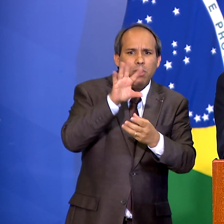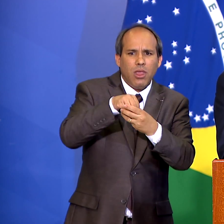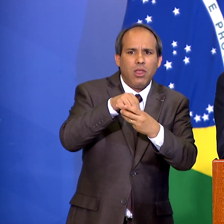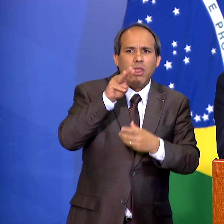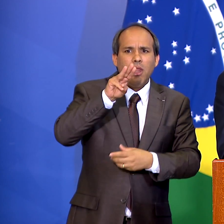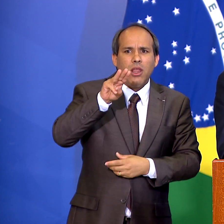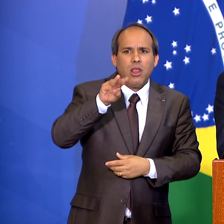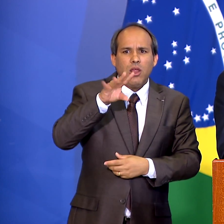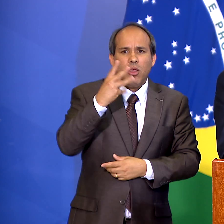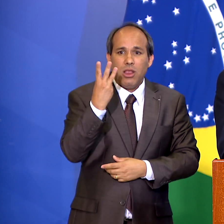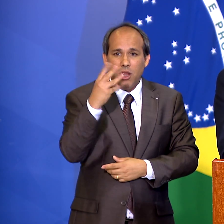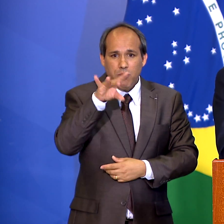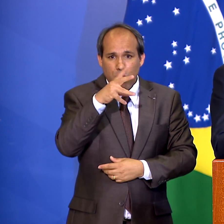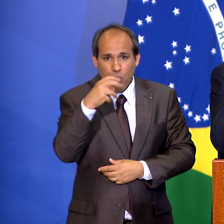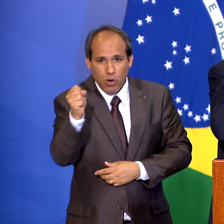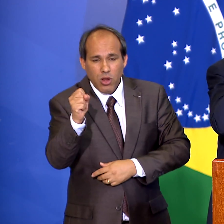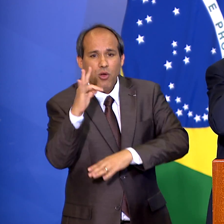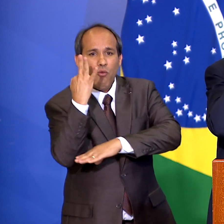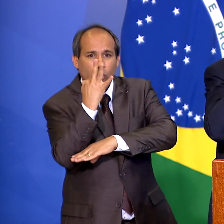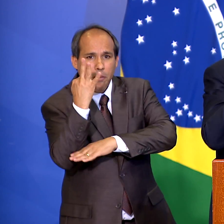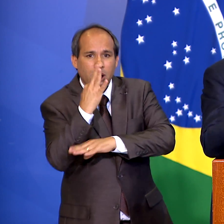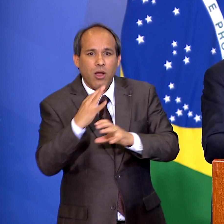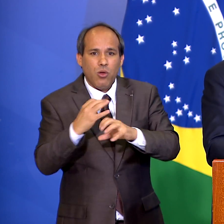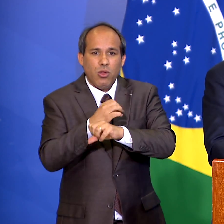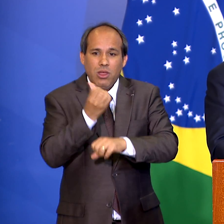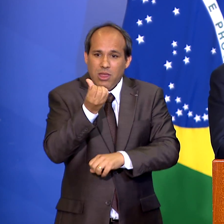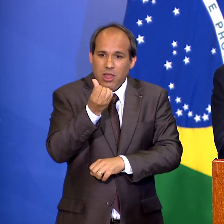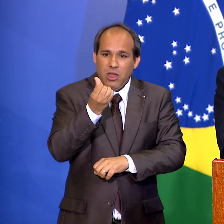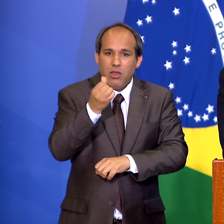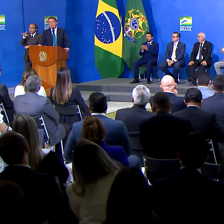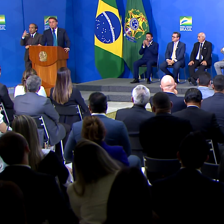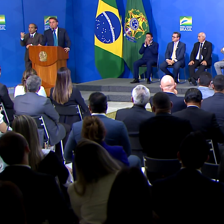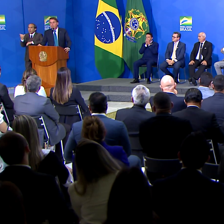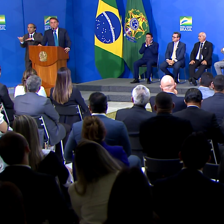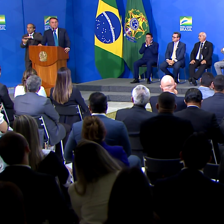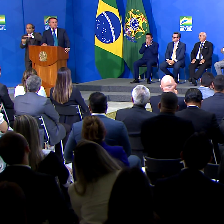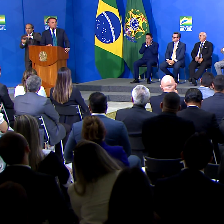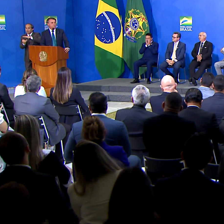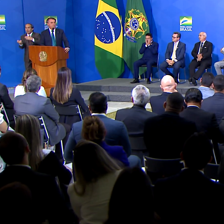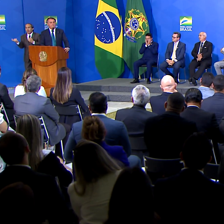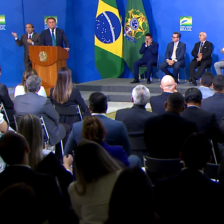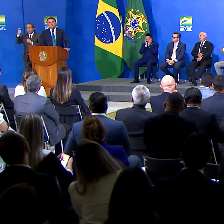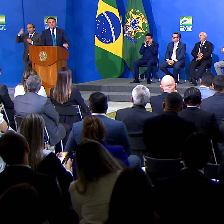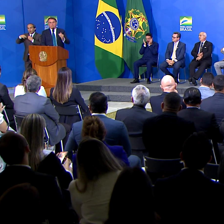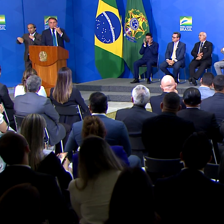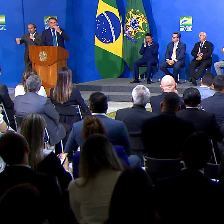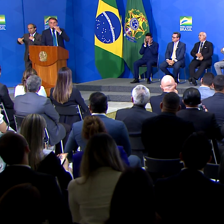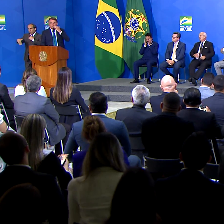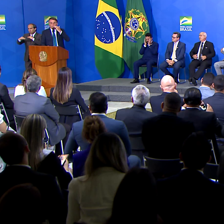3 milhões informais, sim. 6 milhões informais. Então, aqui. Está voltando à normalidade da economia.